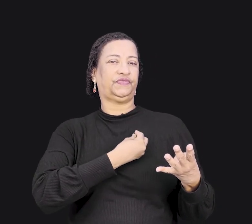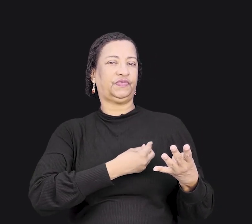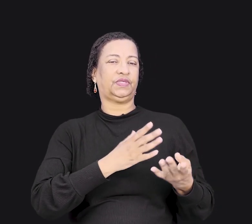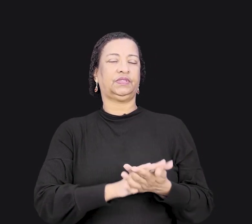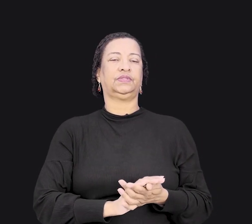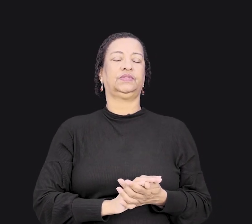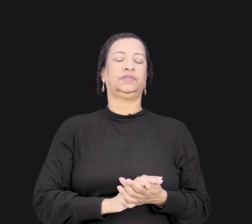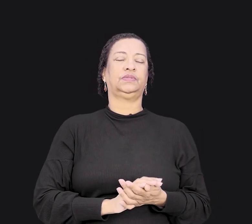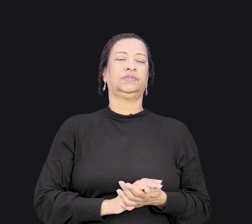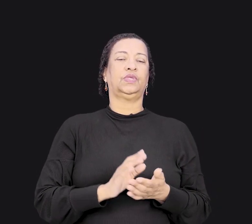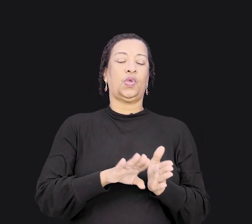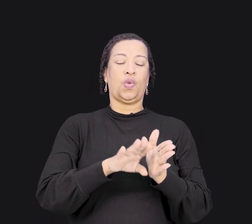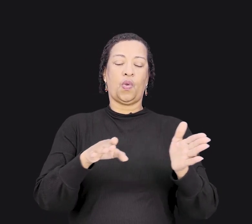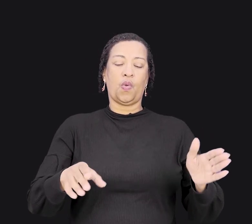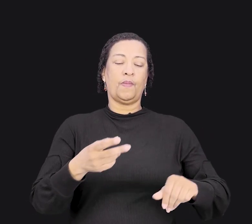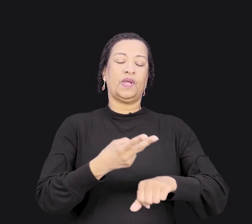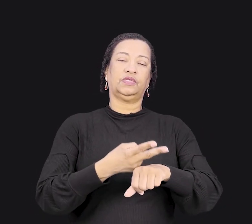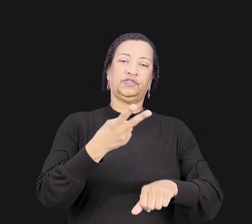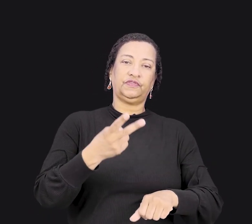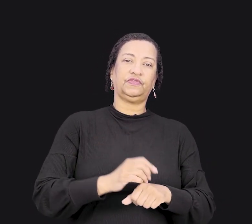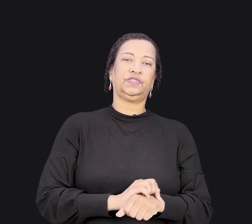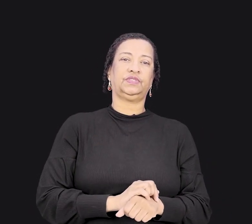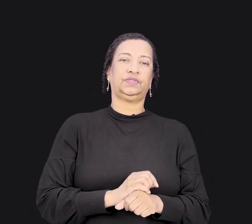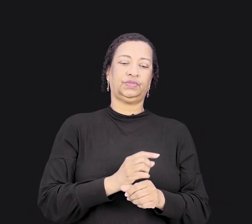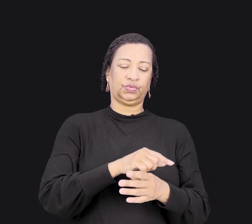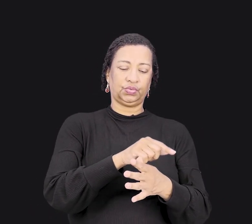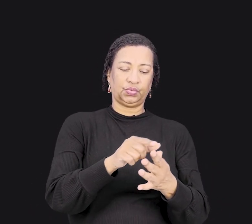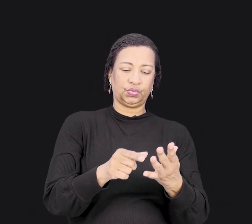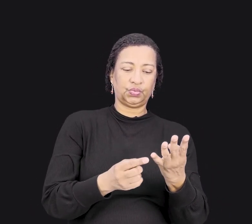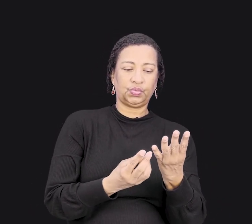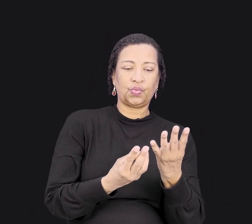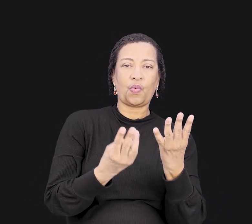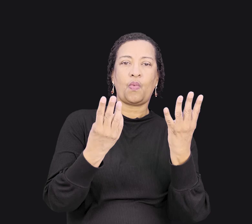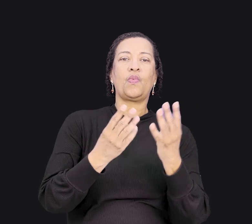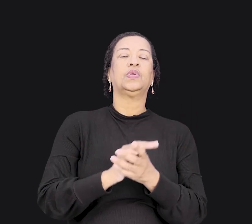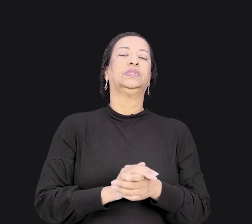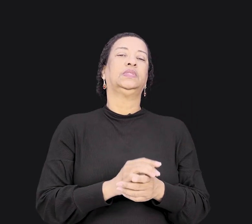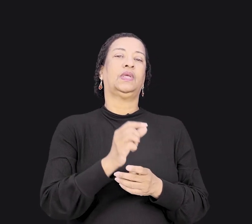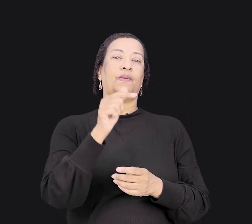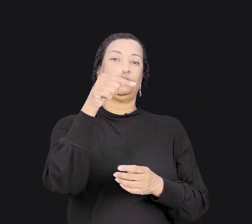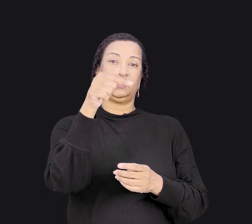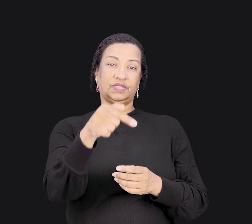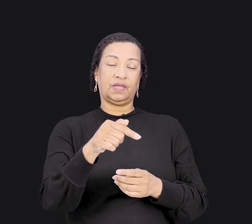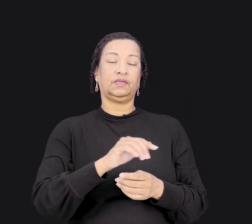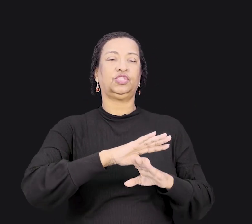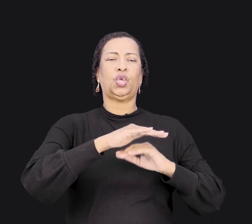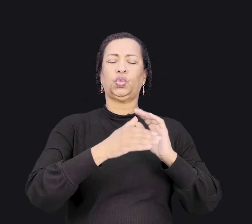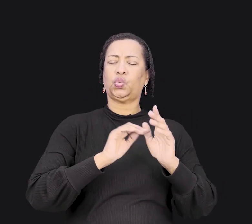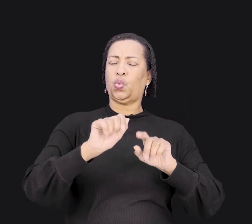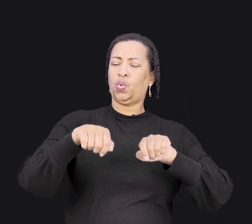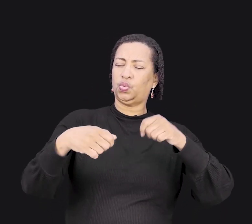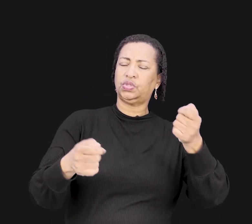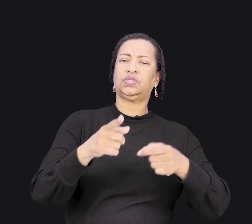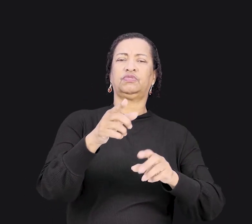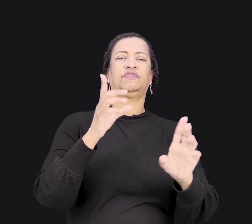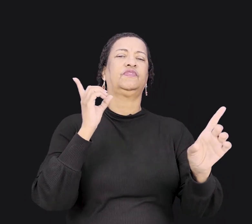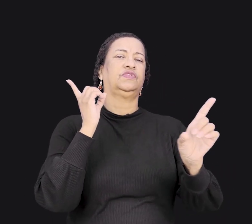7 candelabros, as 7 taças e todos os outros sinais ou símbolos que você encontrar.